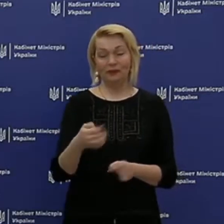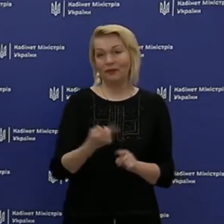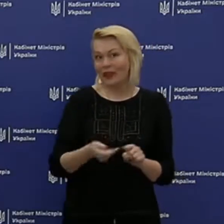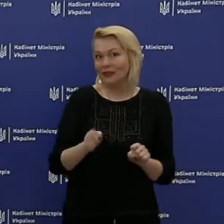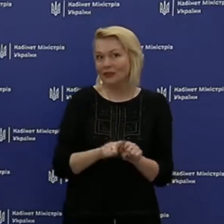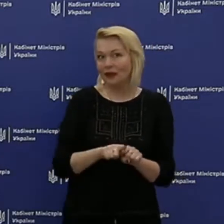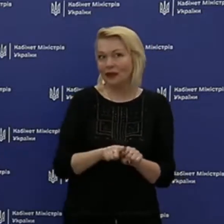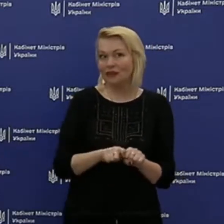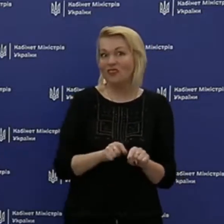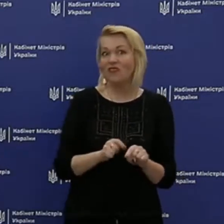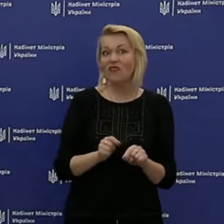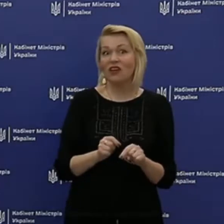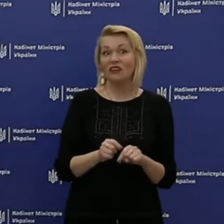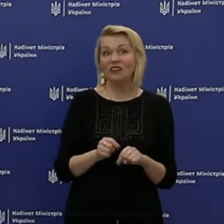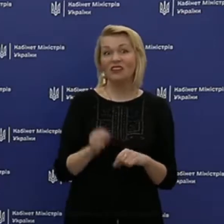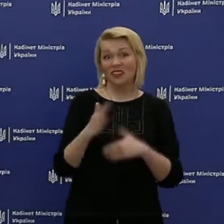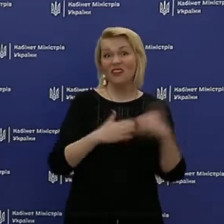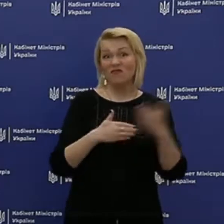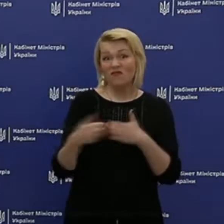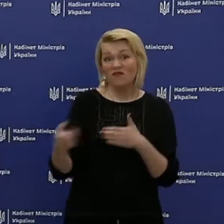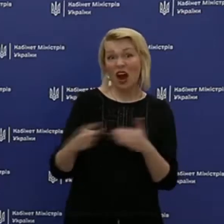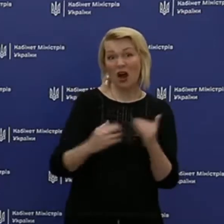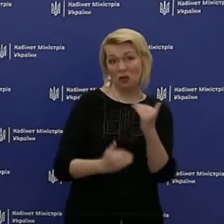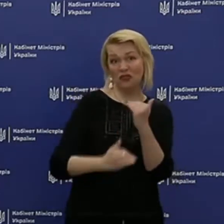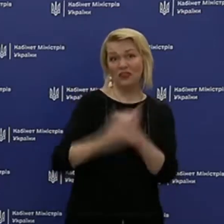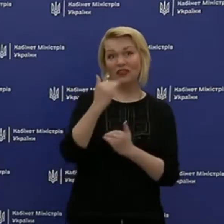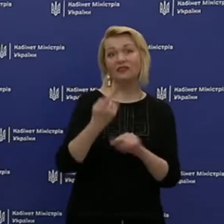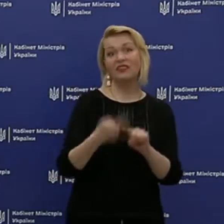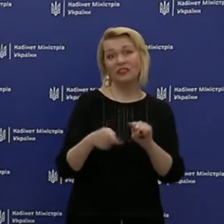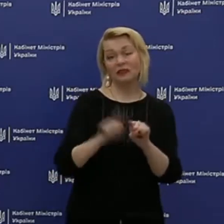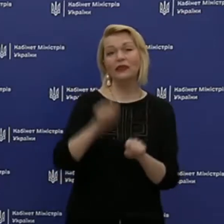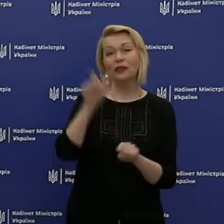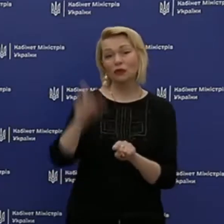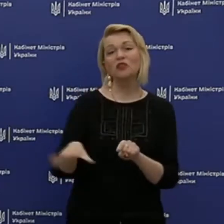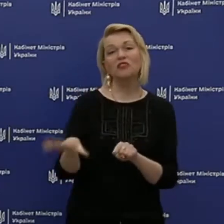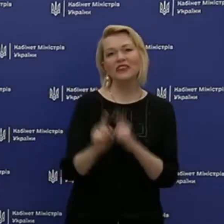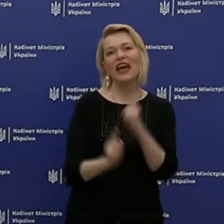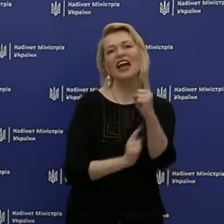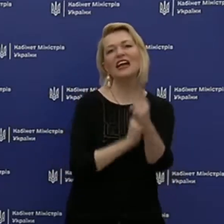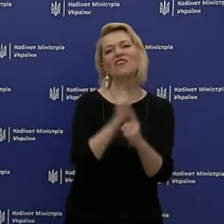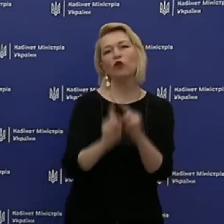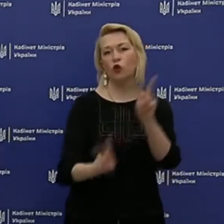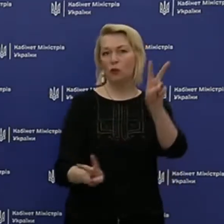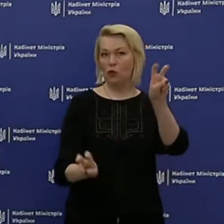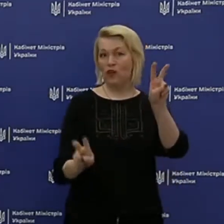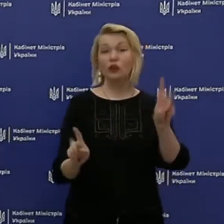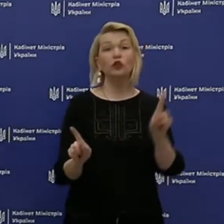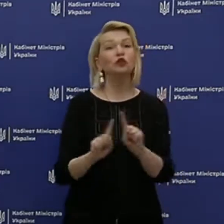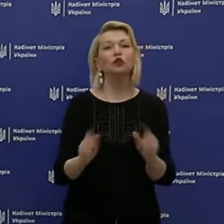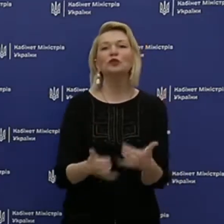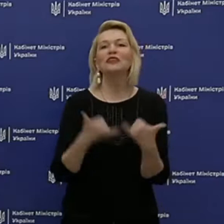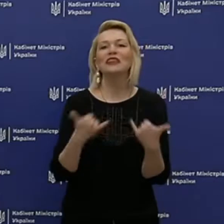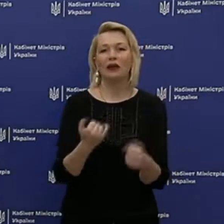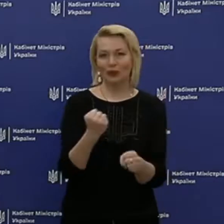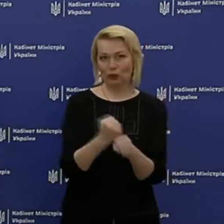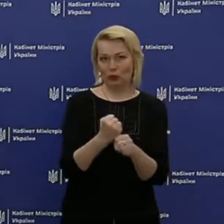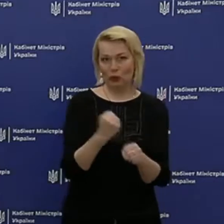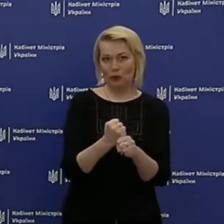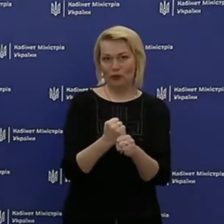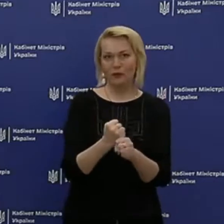Це от фаховий рівень тих людей, які все це реформували. Що ми робимо зараз?